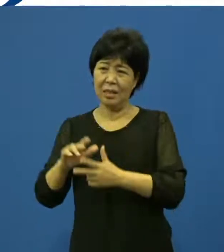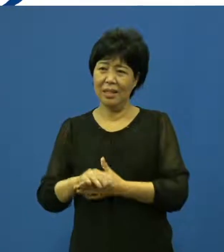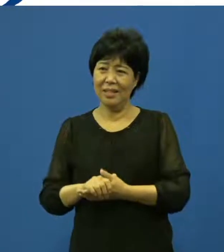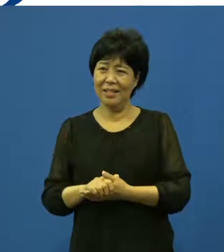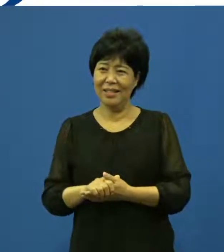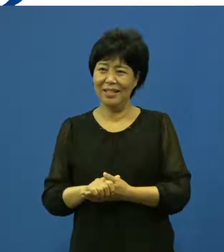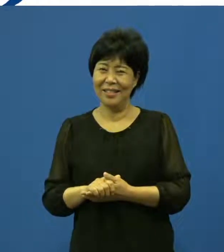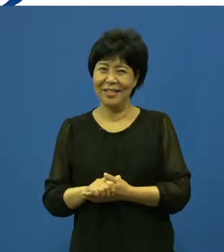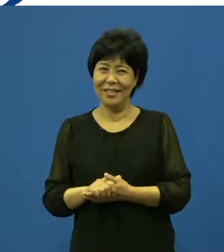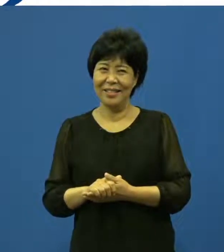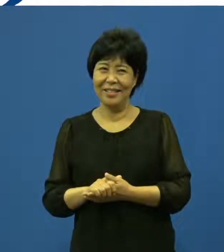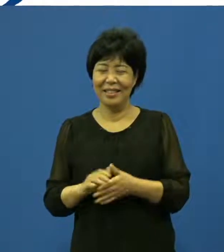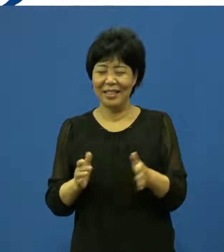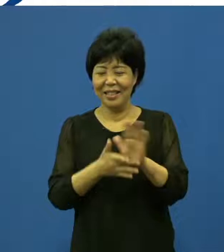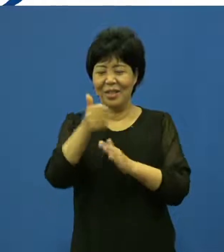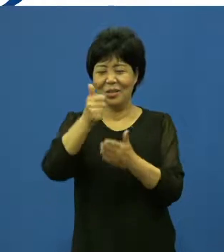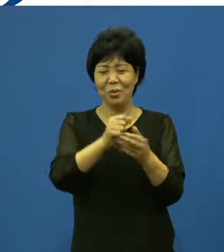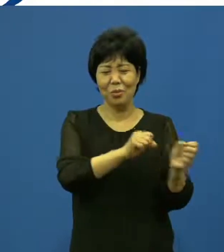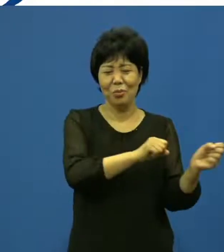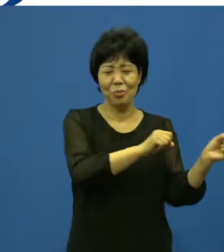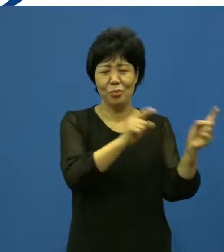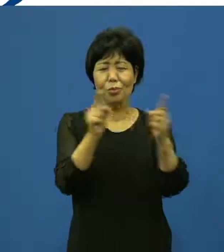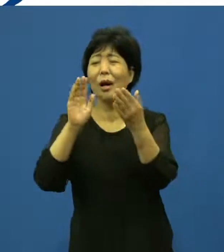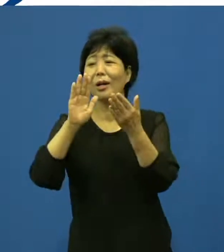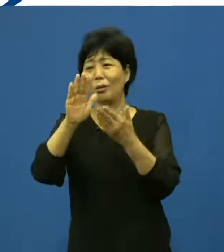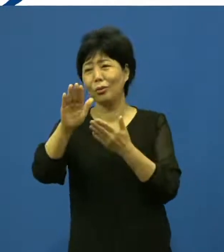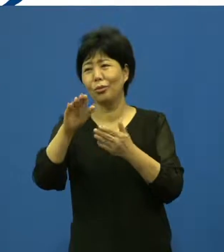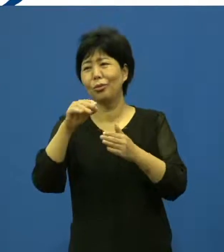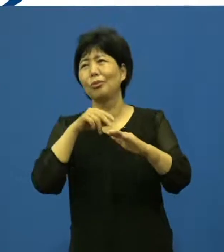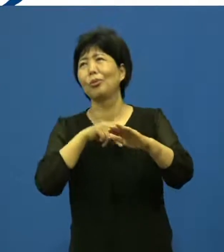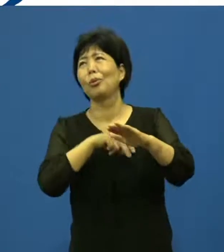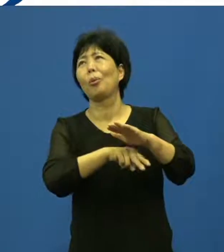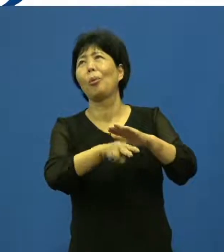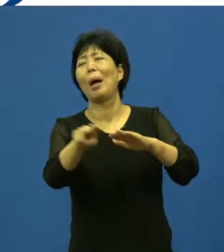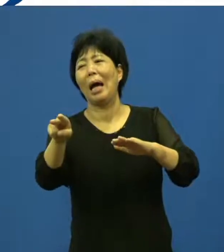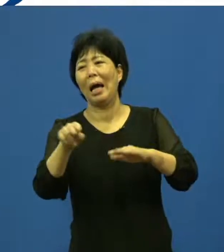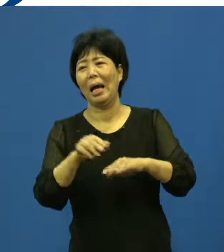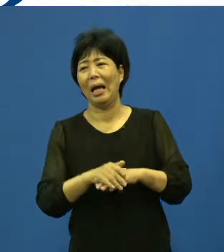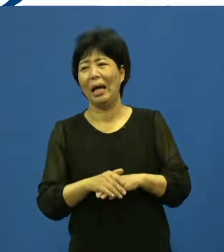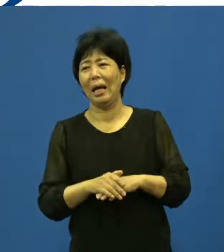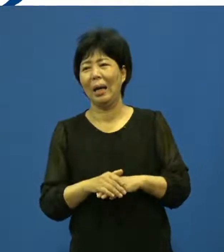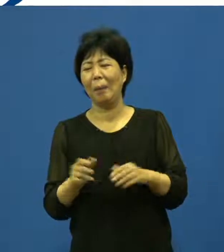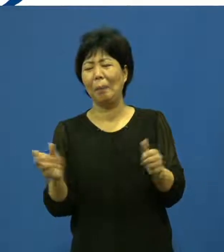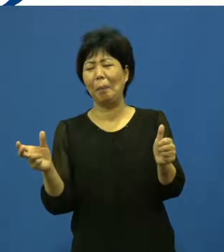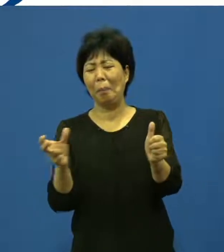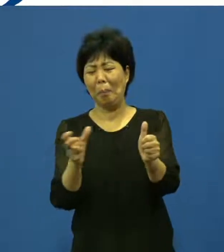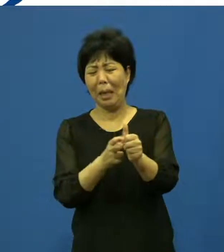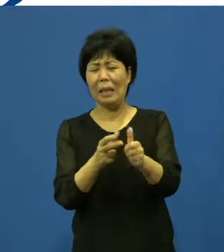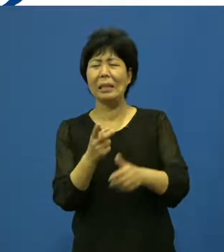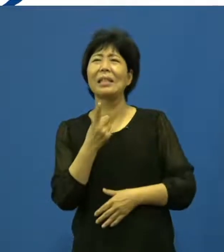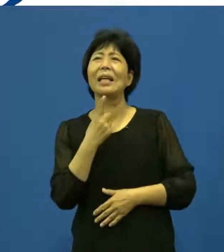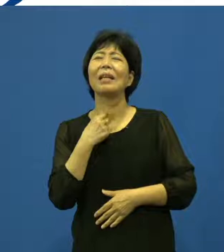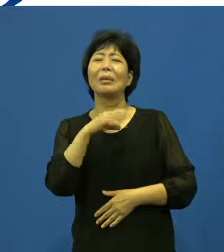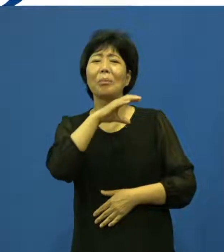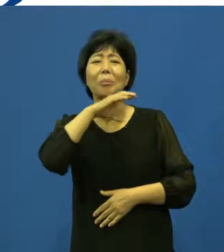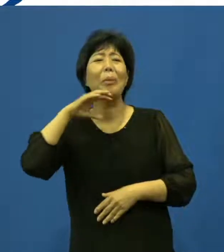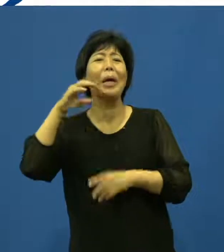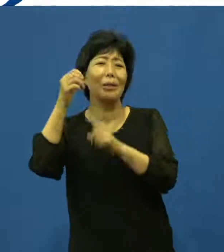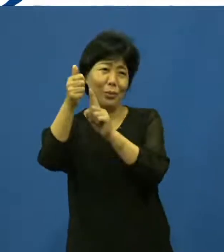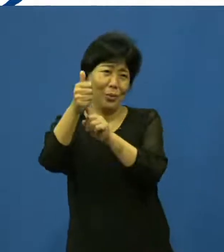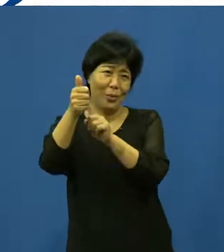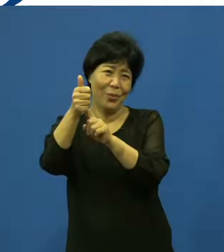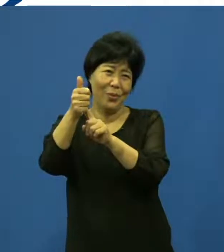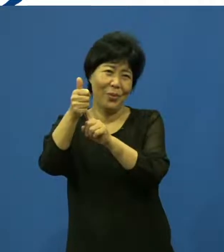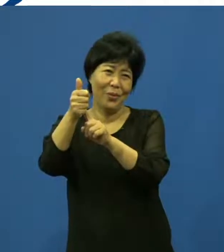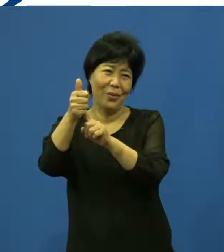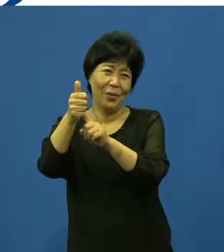부활 이후에도 그는 디베라 바다까지 도망쳤습니다. 배신자입니다. 가로유다하고 흡사합니다. 다를 바